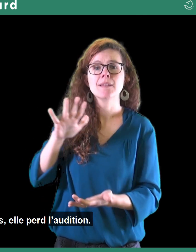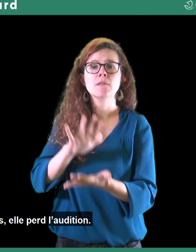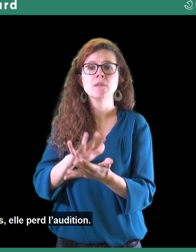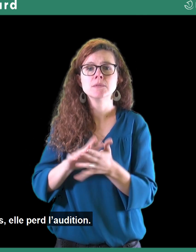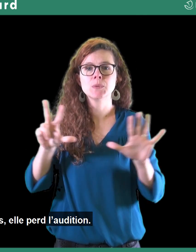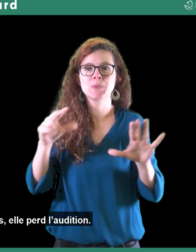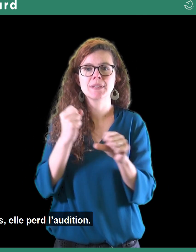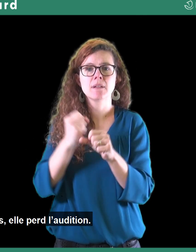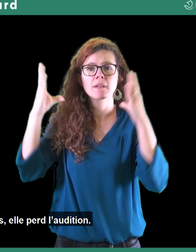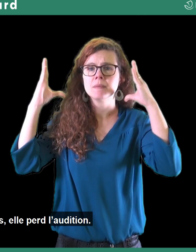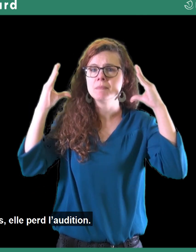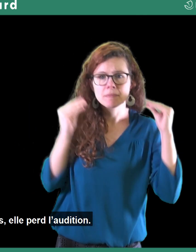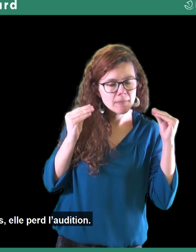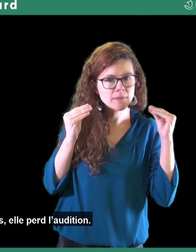À 8 ans, elle perd l'audition.